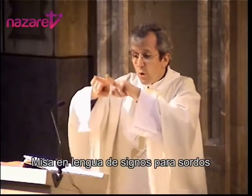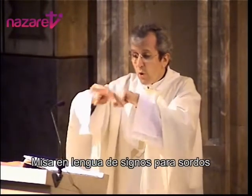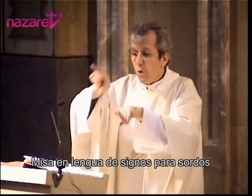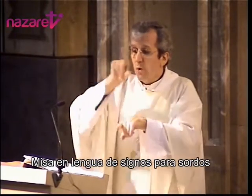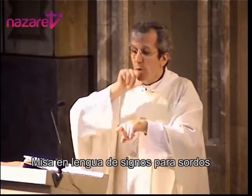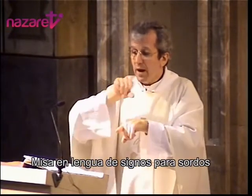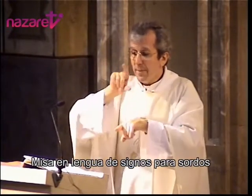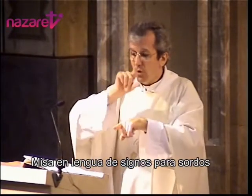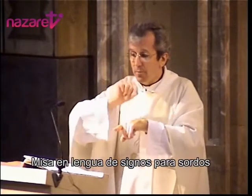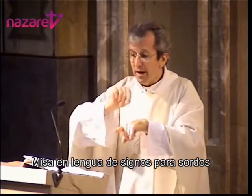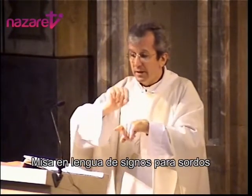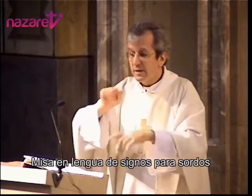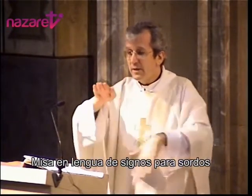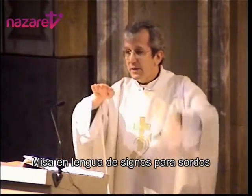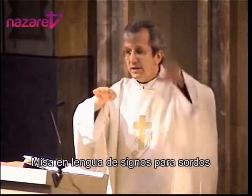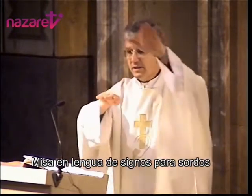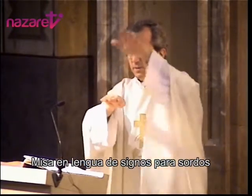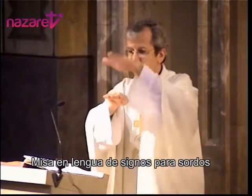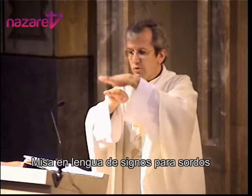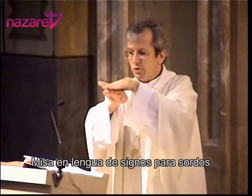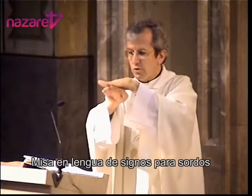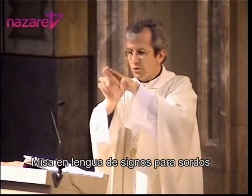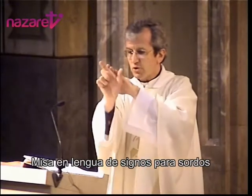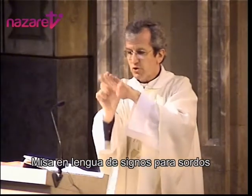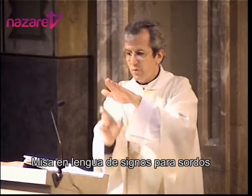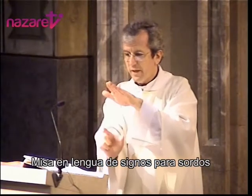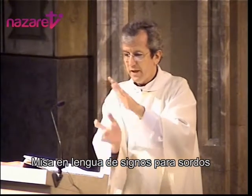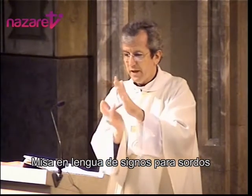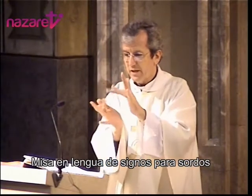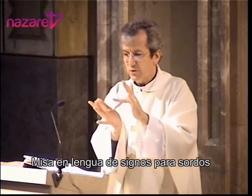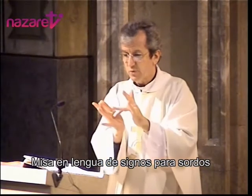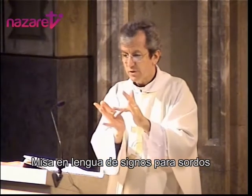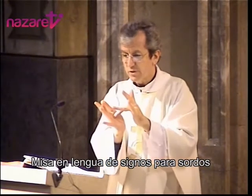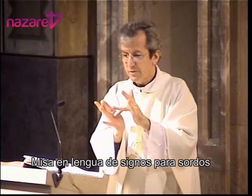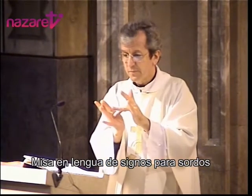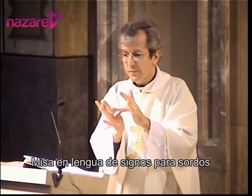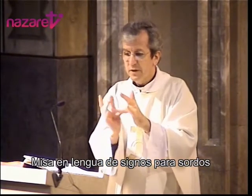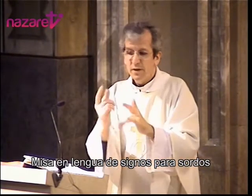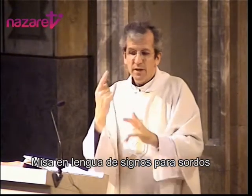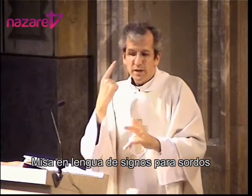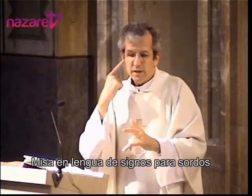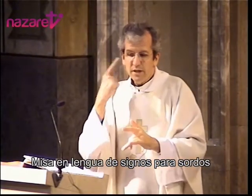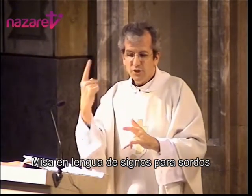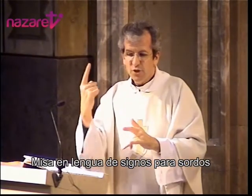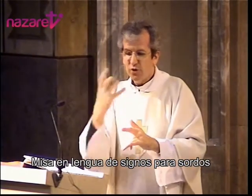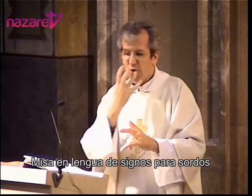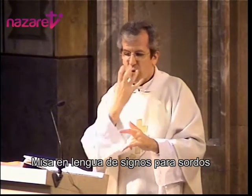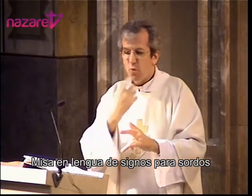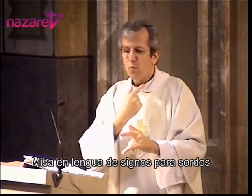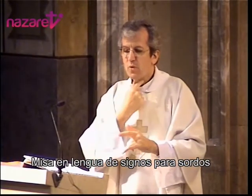bajó como una paloma y se puso sobre Jesús. Y se oyó una